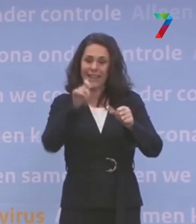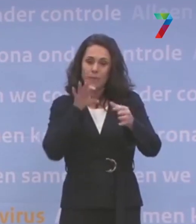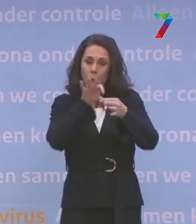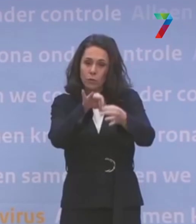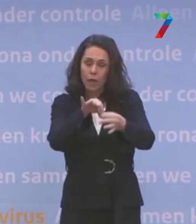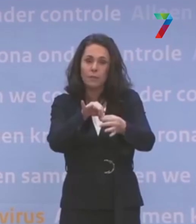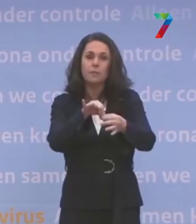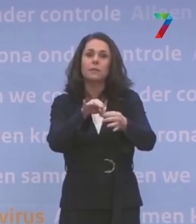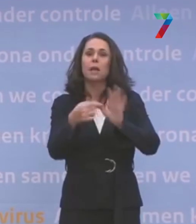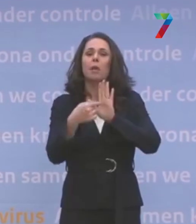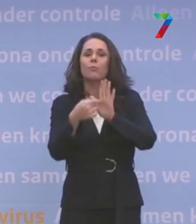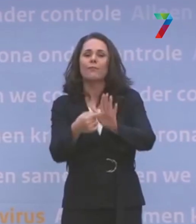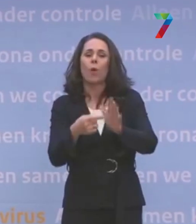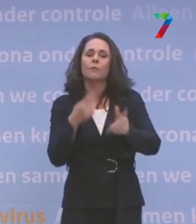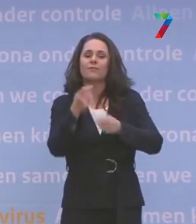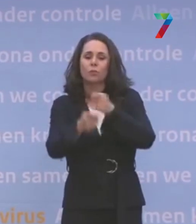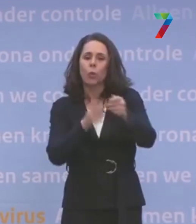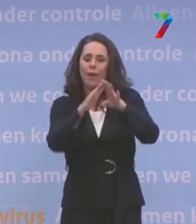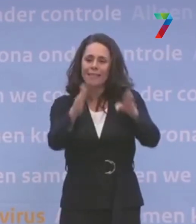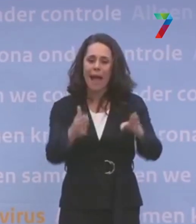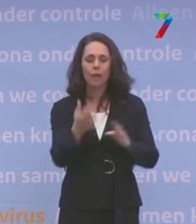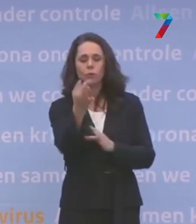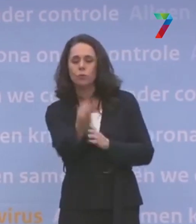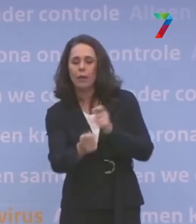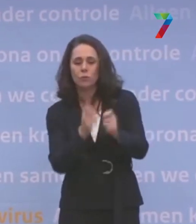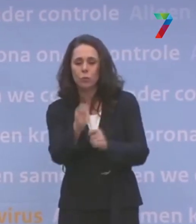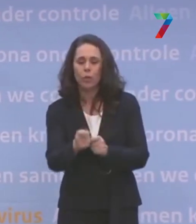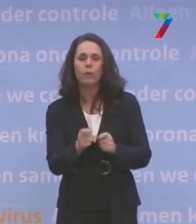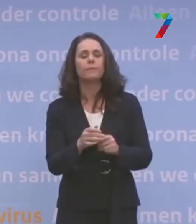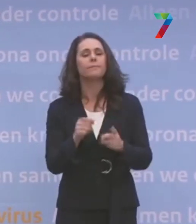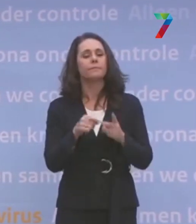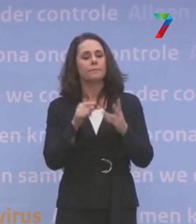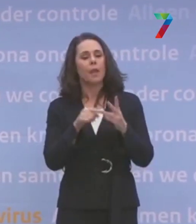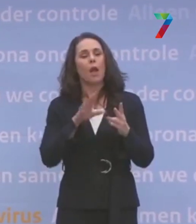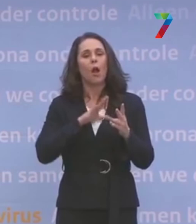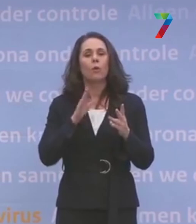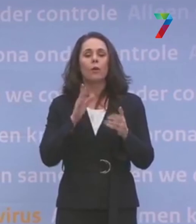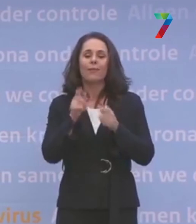in bijvoorbeeld het verzorgingshuis, in de thuiszorg. Ook bewoners van verpleeghuizen die